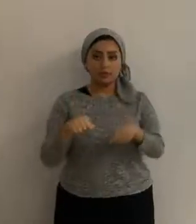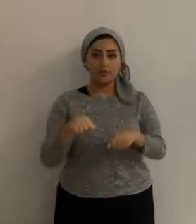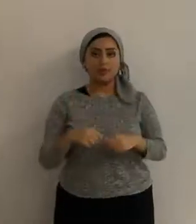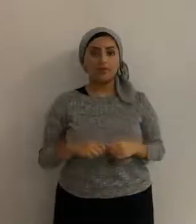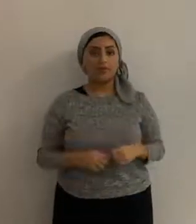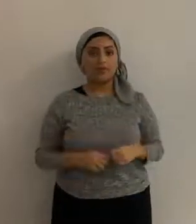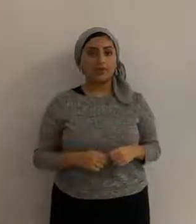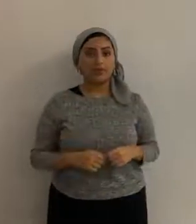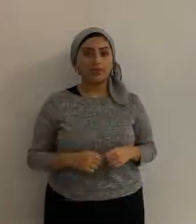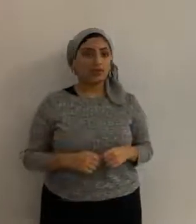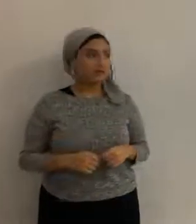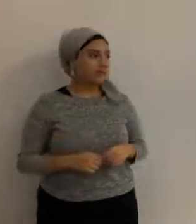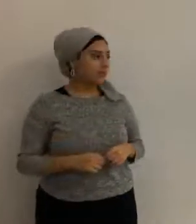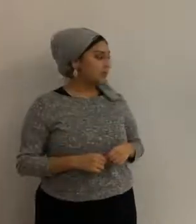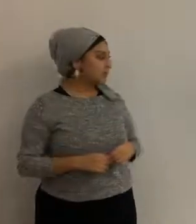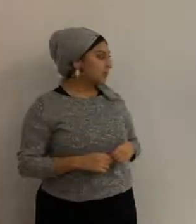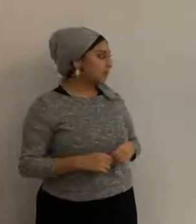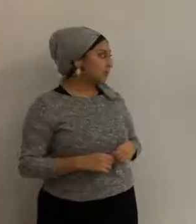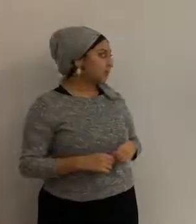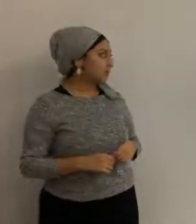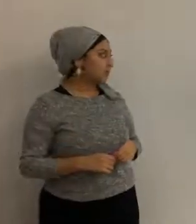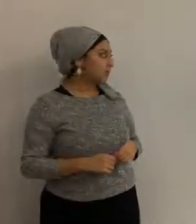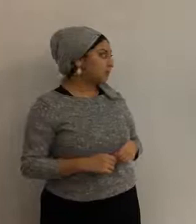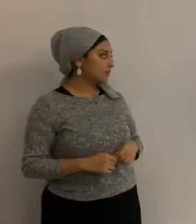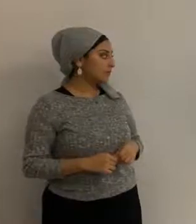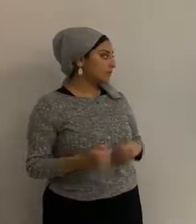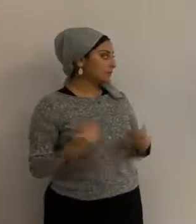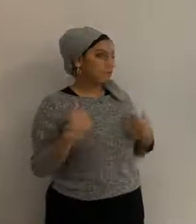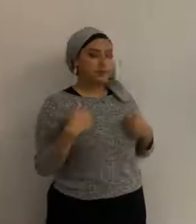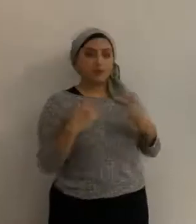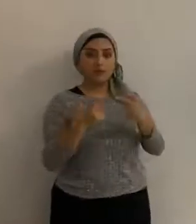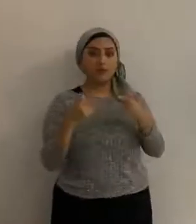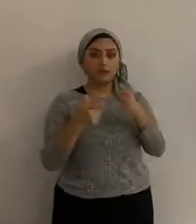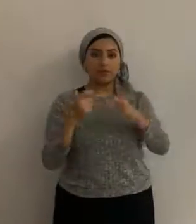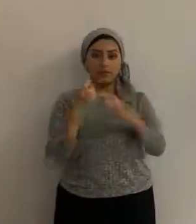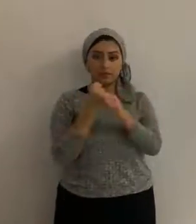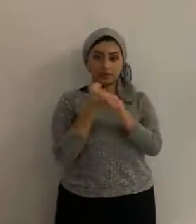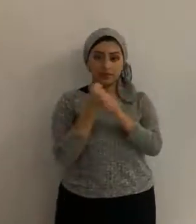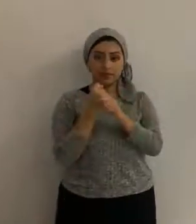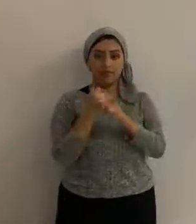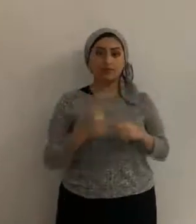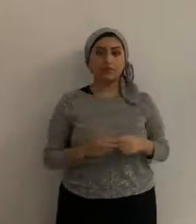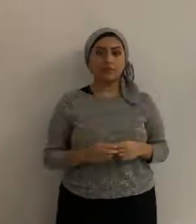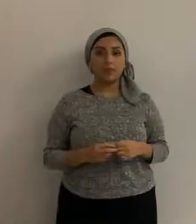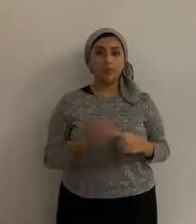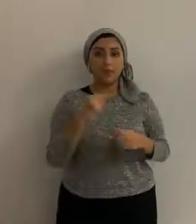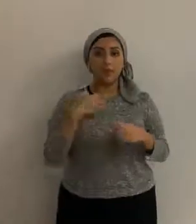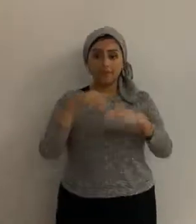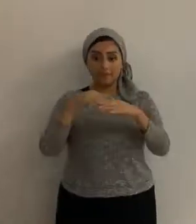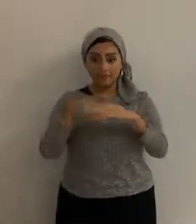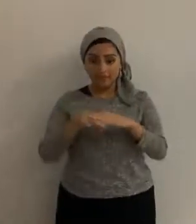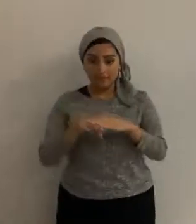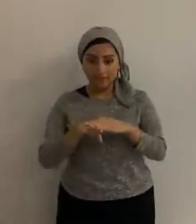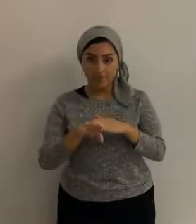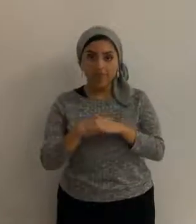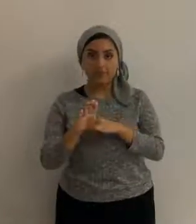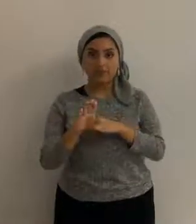ahora, está la grúa y de manera vertical está introduciendo un armado de